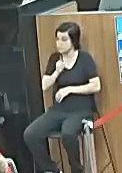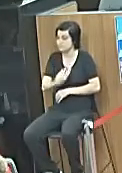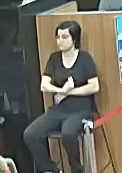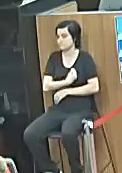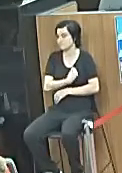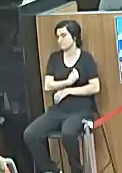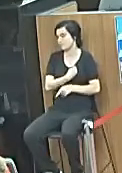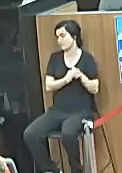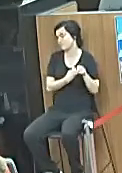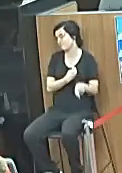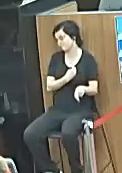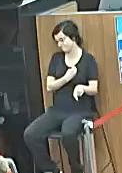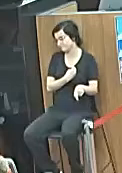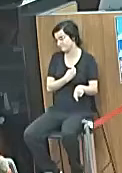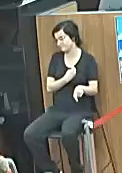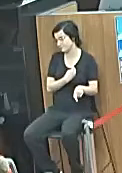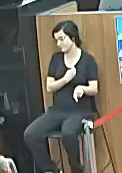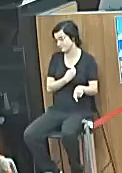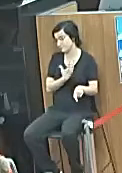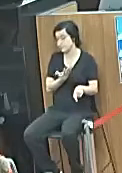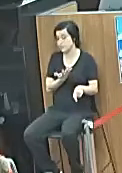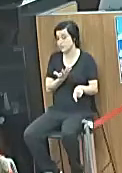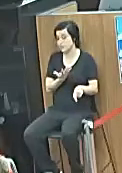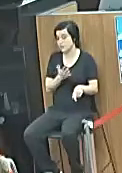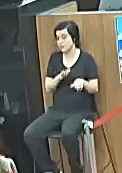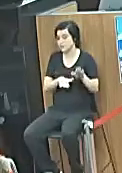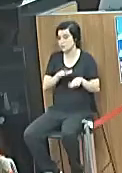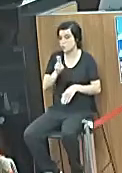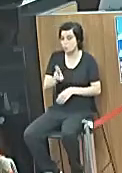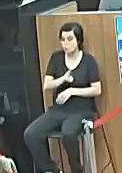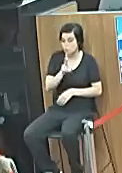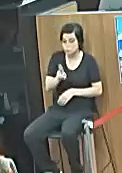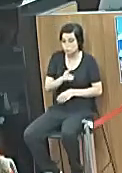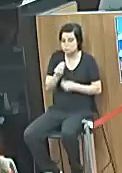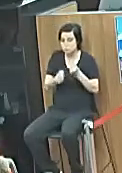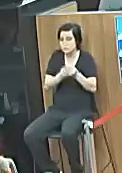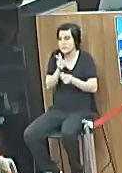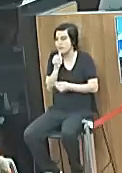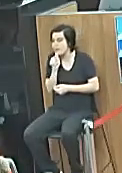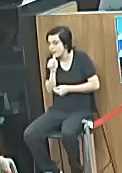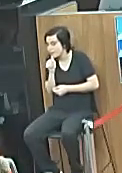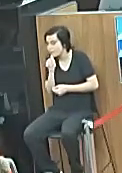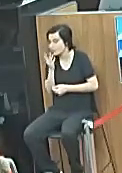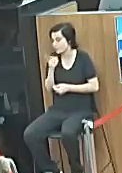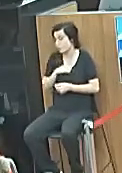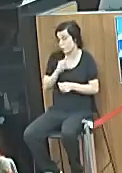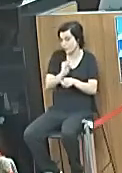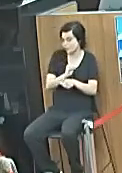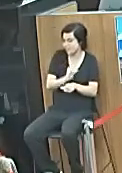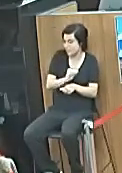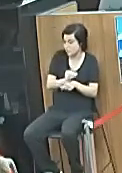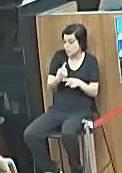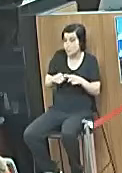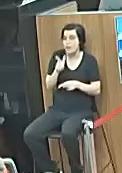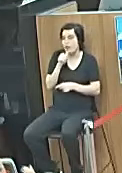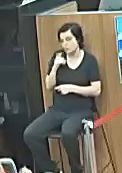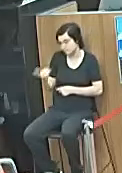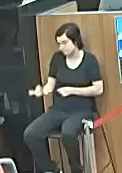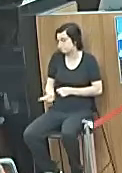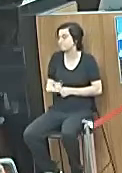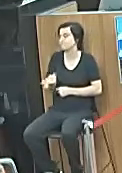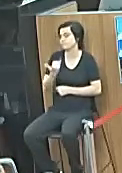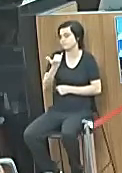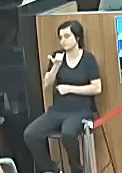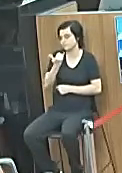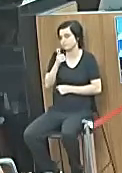deles tanto na questão do do sustentável da água porque a água é de suma importância a